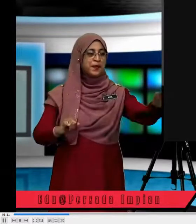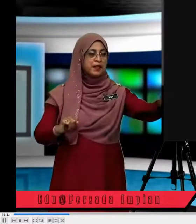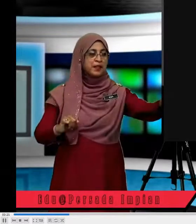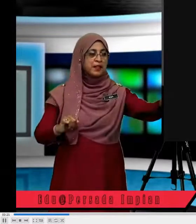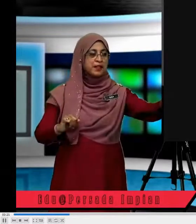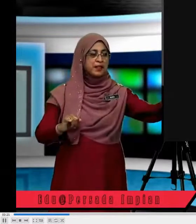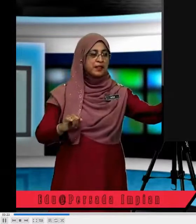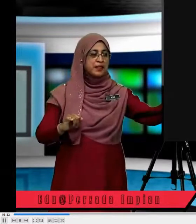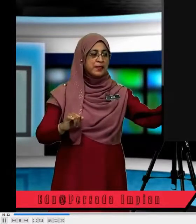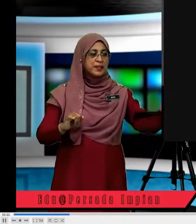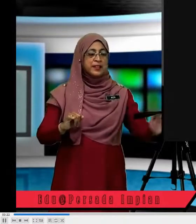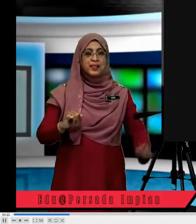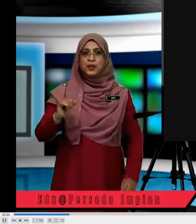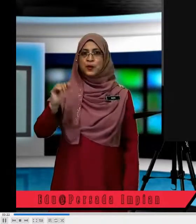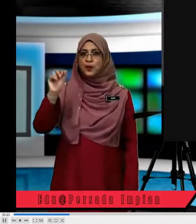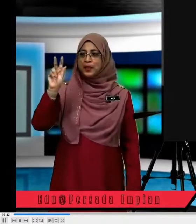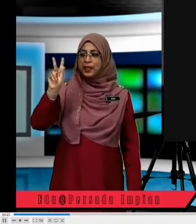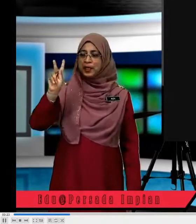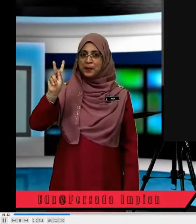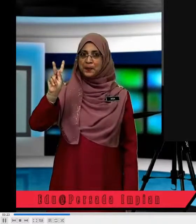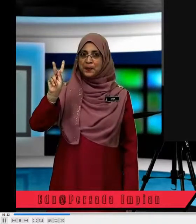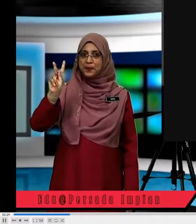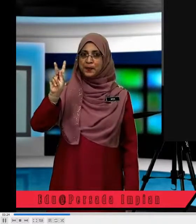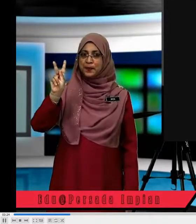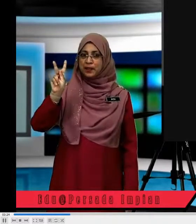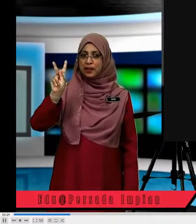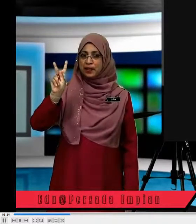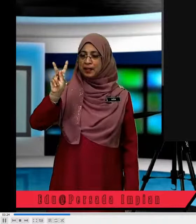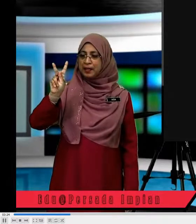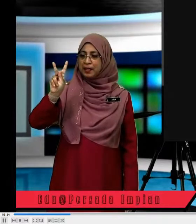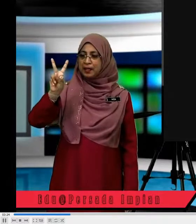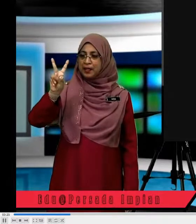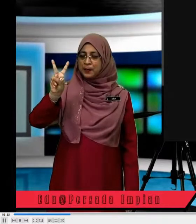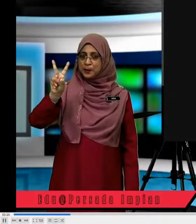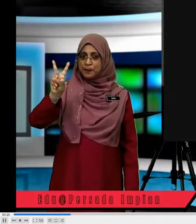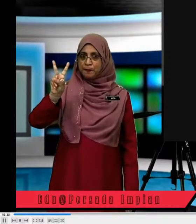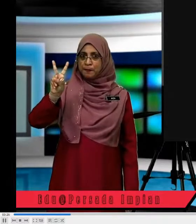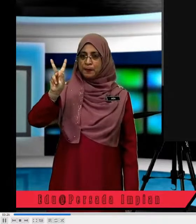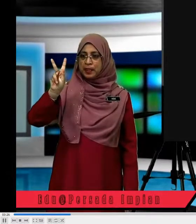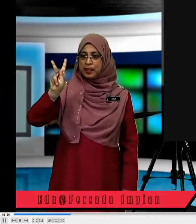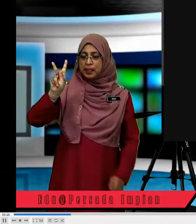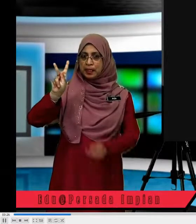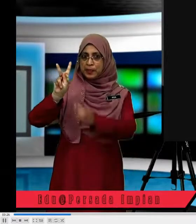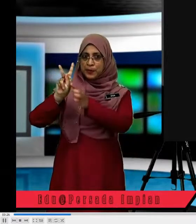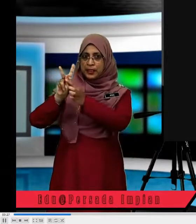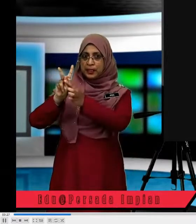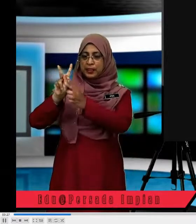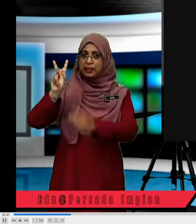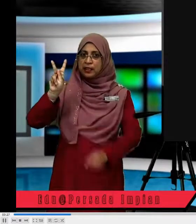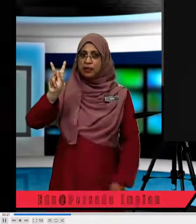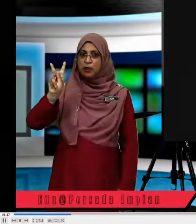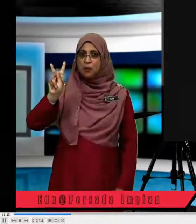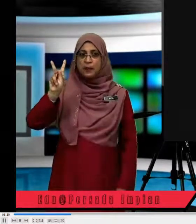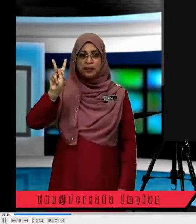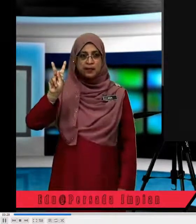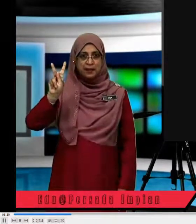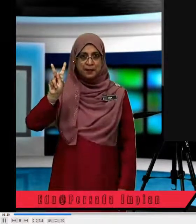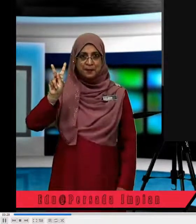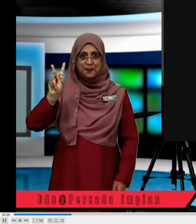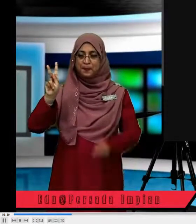Hai seterusnya huruf q q q dan Letakkan ibu jari tengah ke